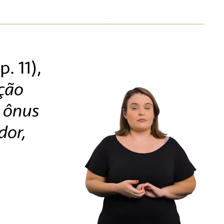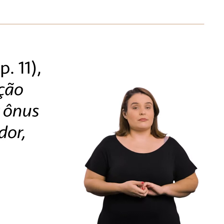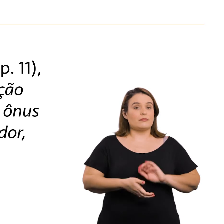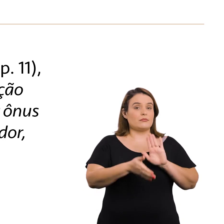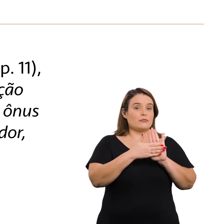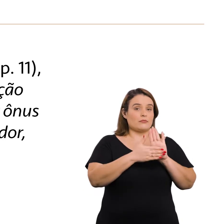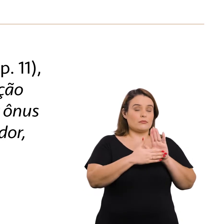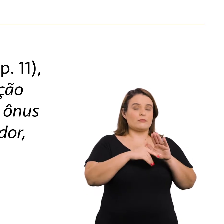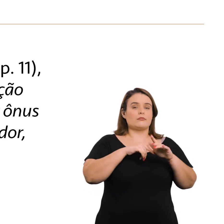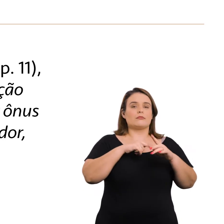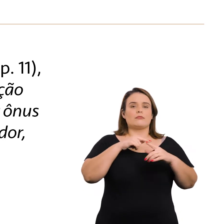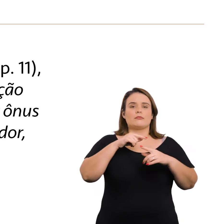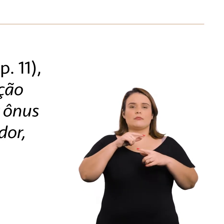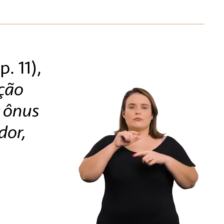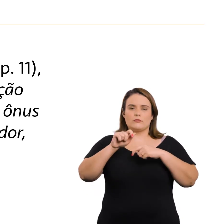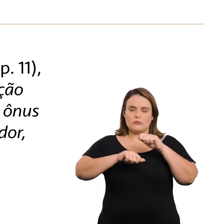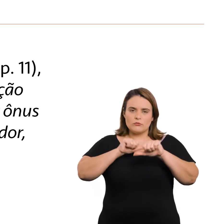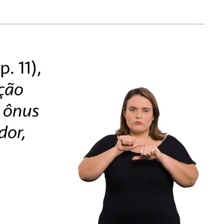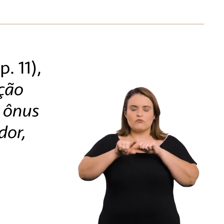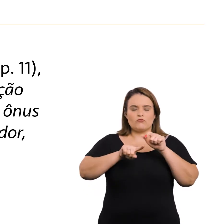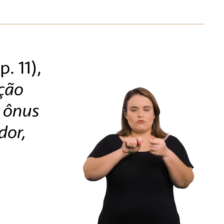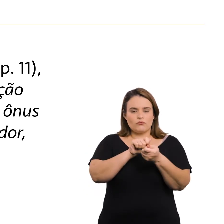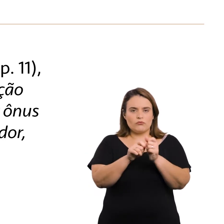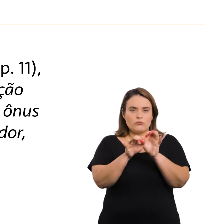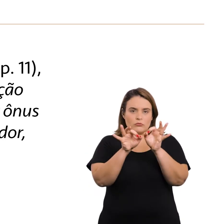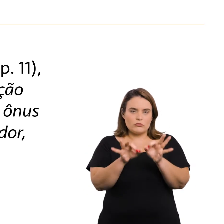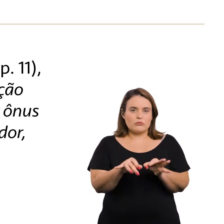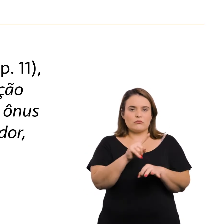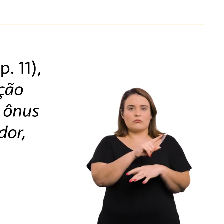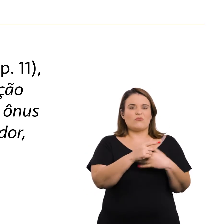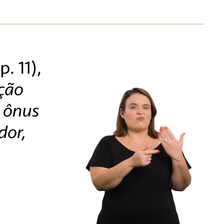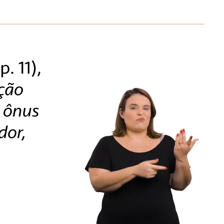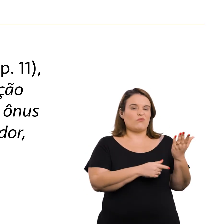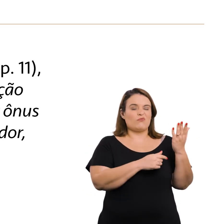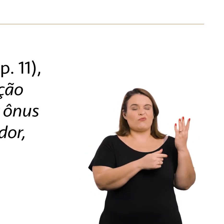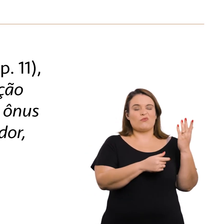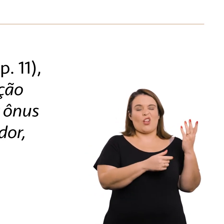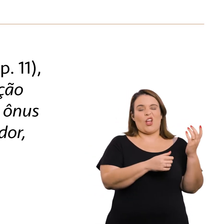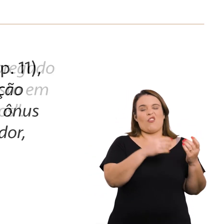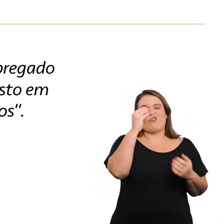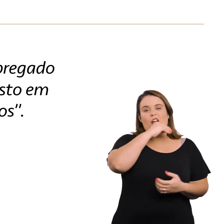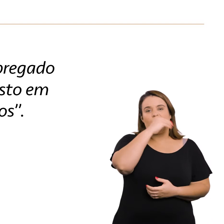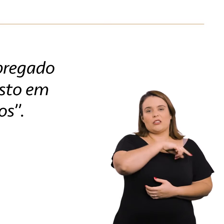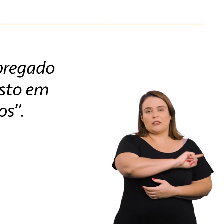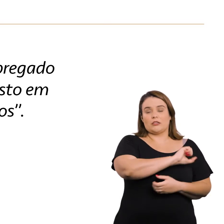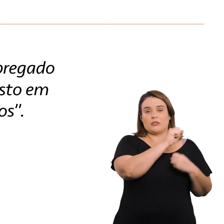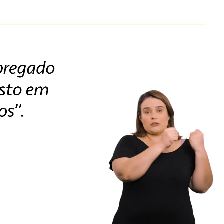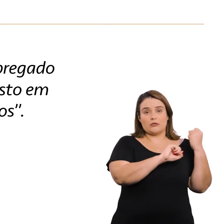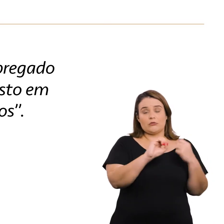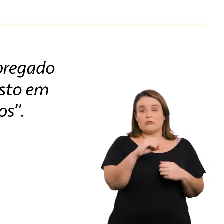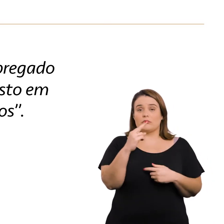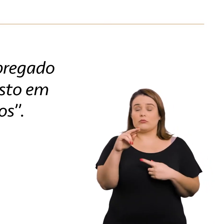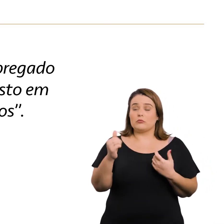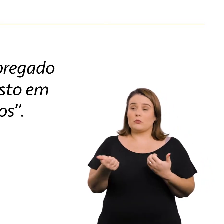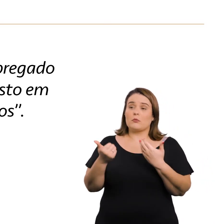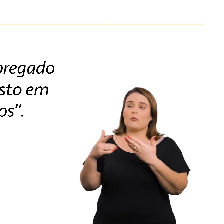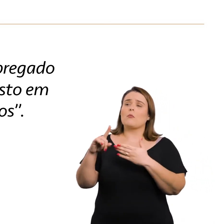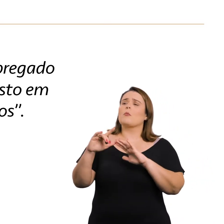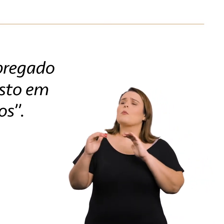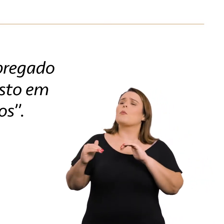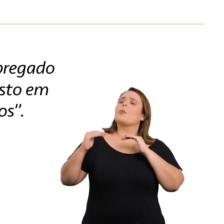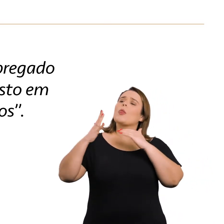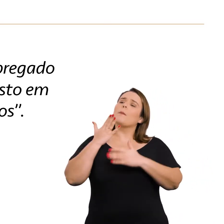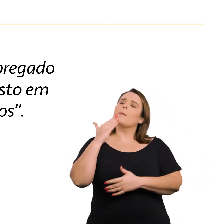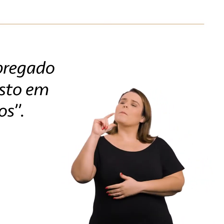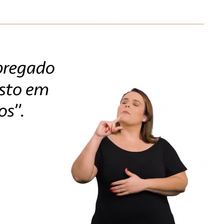adaptação razoável não é o de acarretar ônus desproporcional ao empregador, nem o de conceder a um